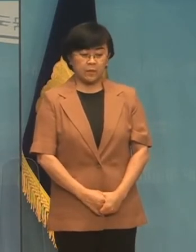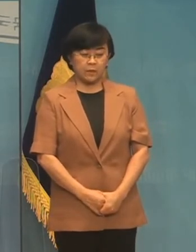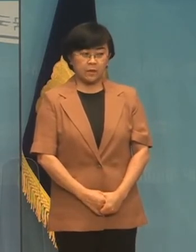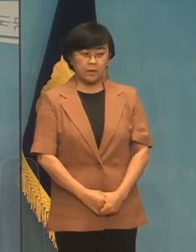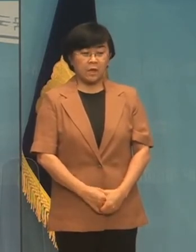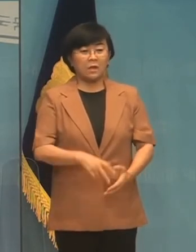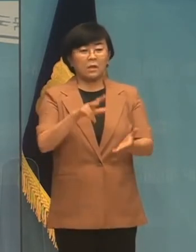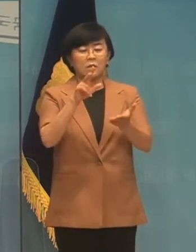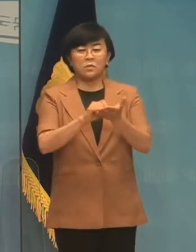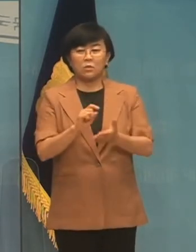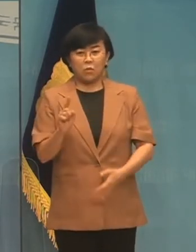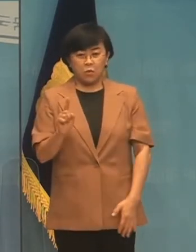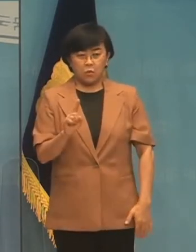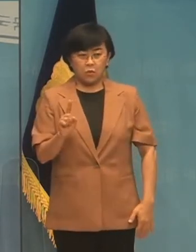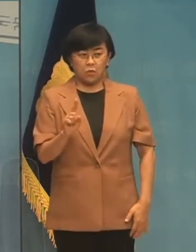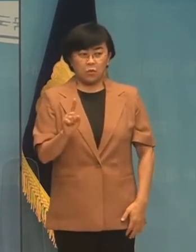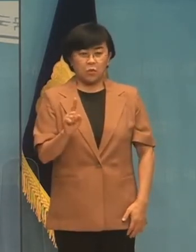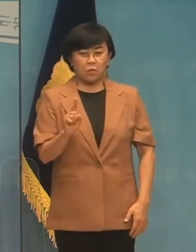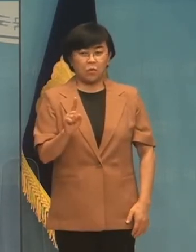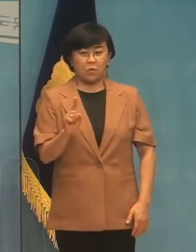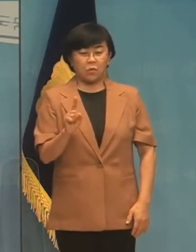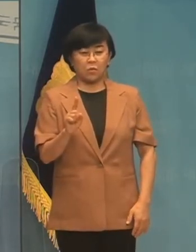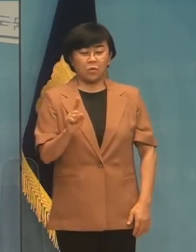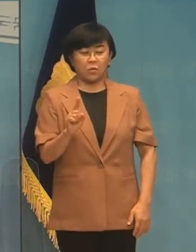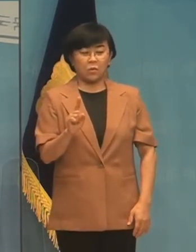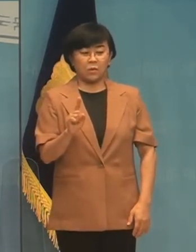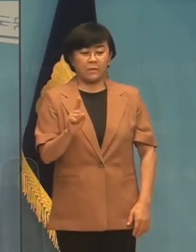이 문제는 이제